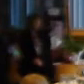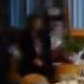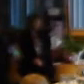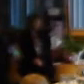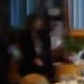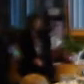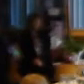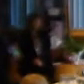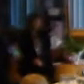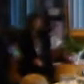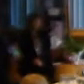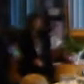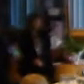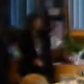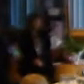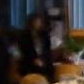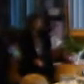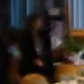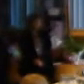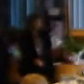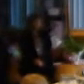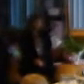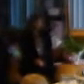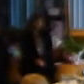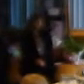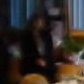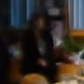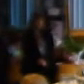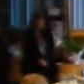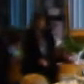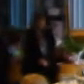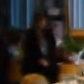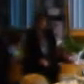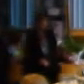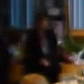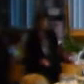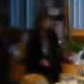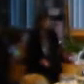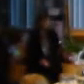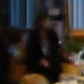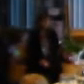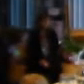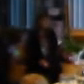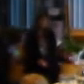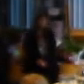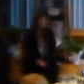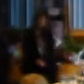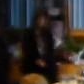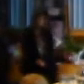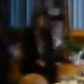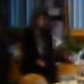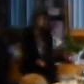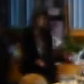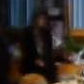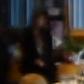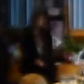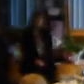Es una biblioteca que preexiste a la facultad, esto es lo primero que quiero decir, y que le han pasado muchas cosas en estos 80 años.